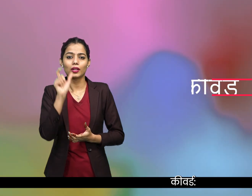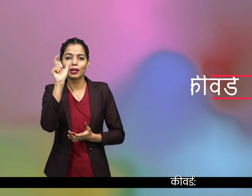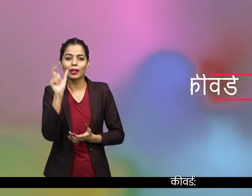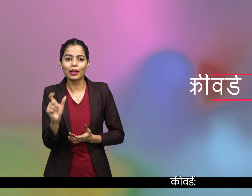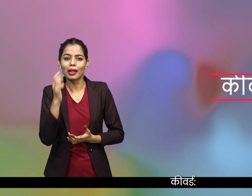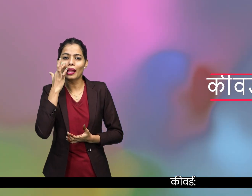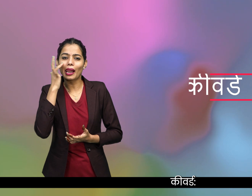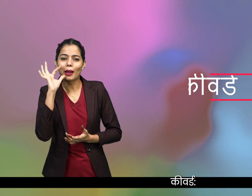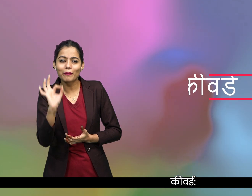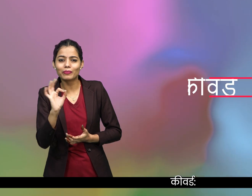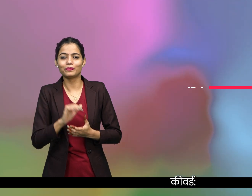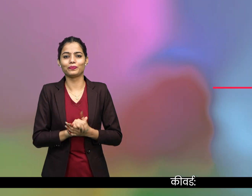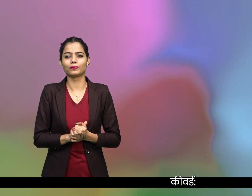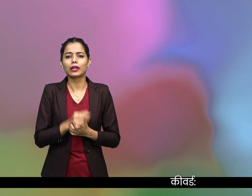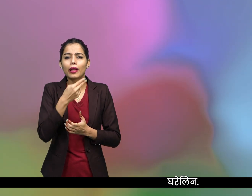महत्त्वाचे शब्द: